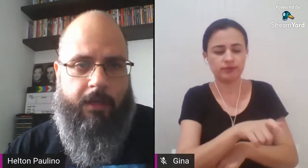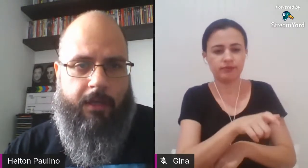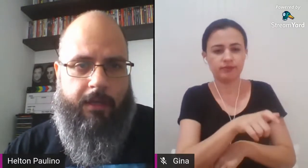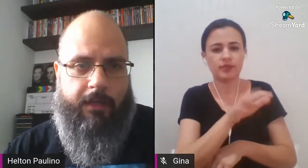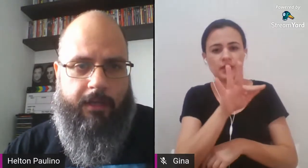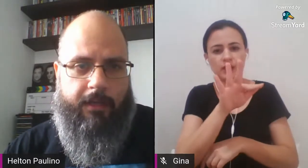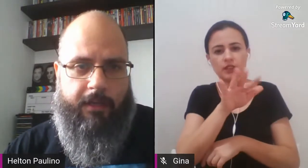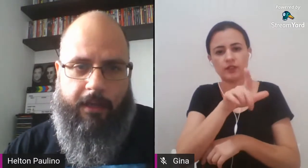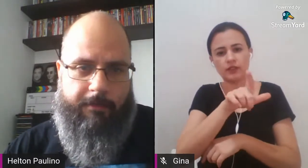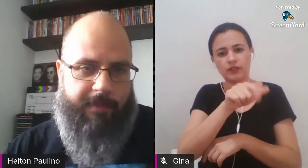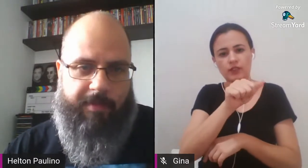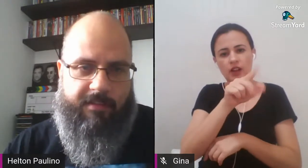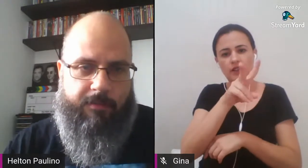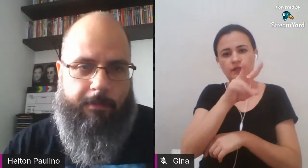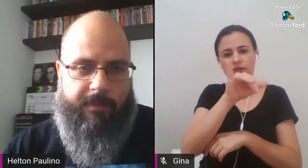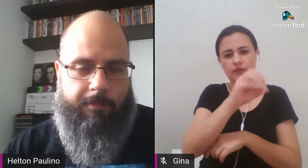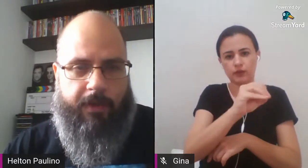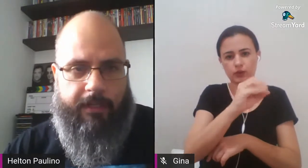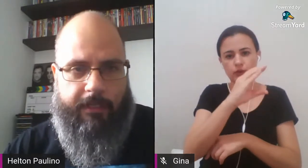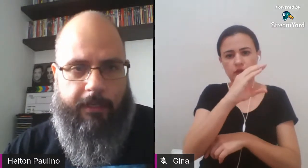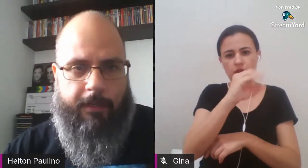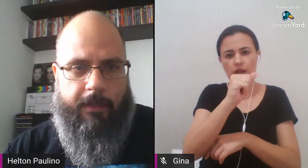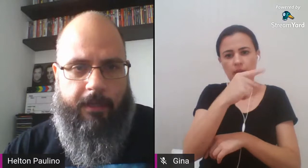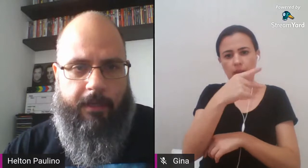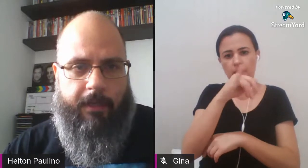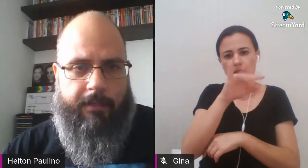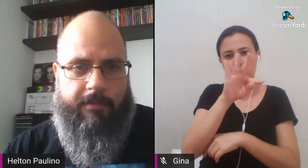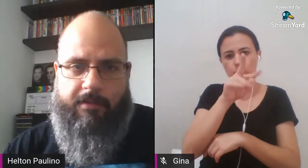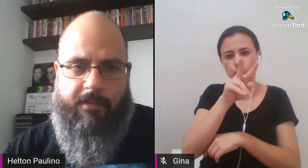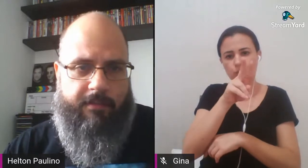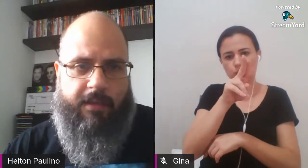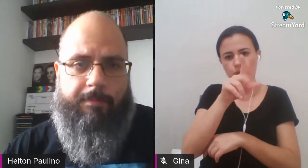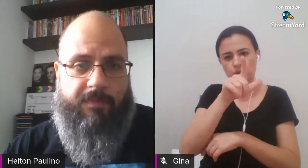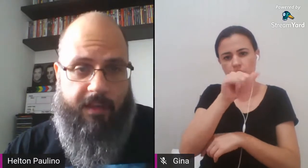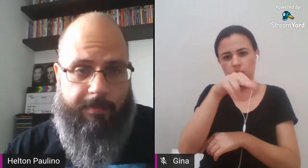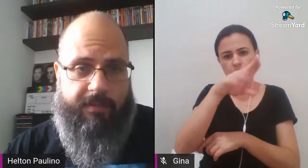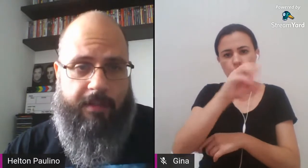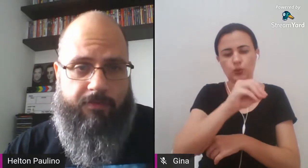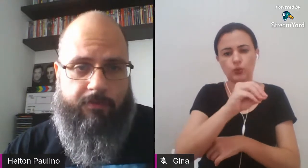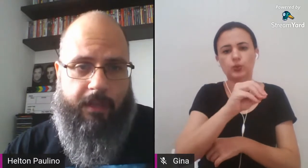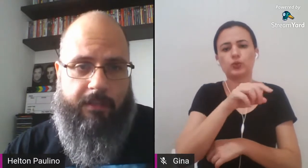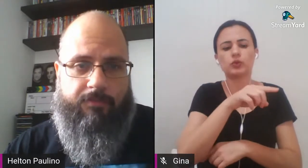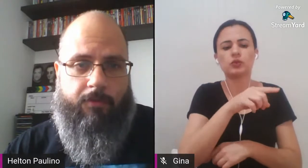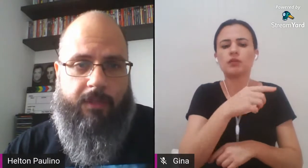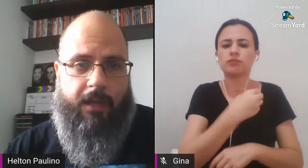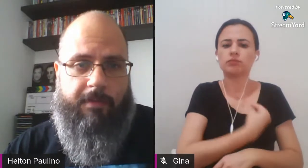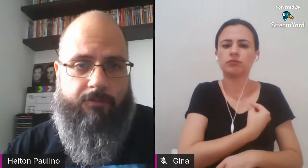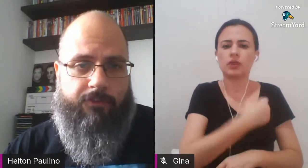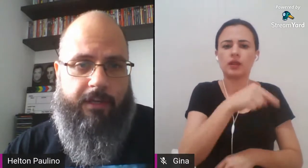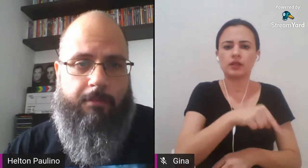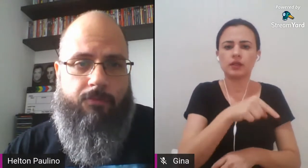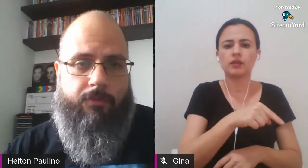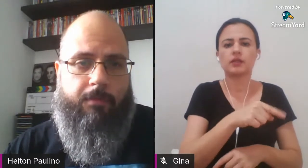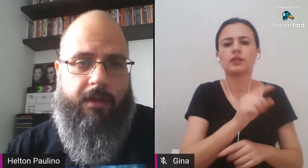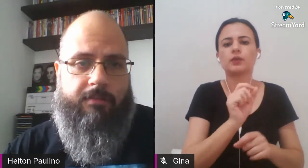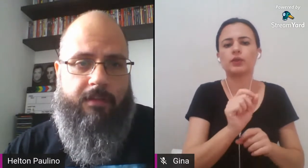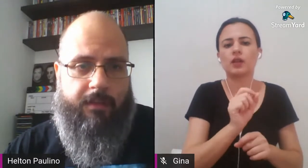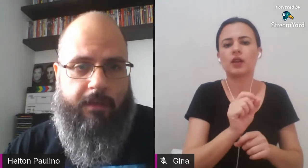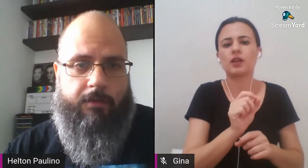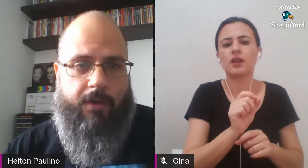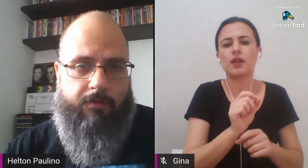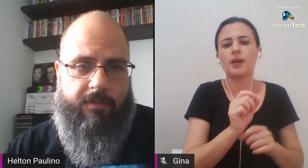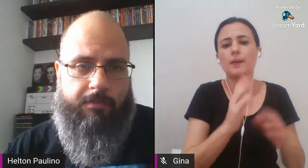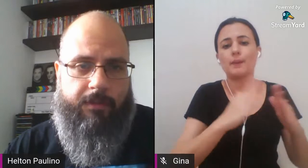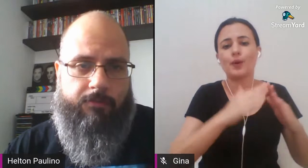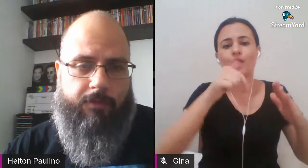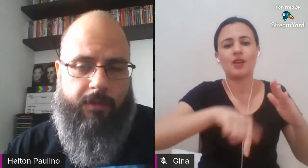Capitolino, e ele está passando uma temporada aqui, e ele disse que sempre tem vontade de voltar, mas gostaria muito mais de